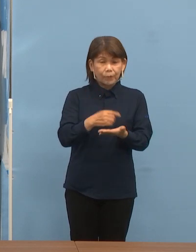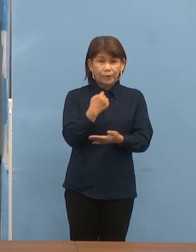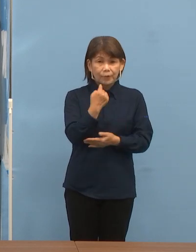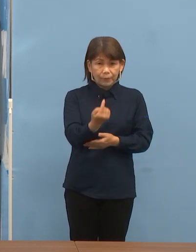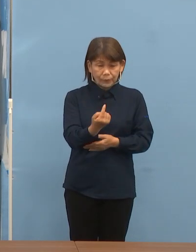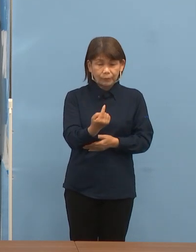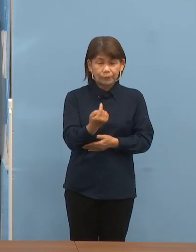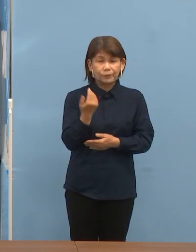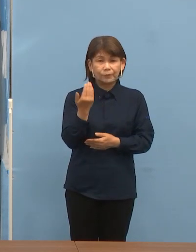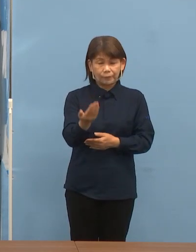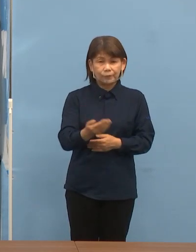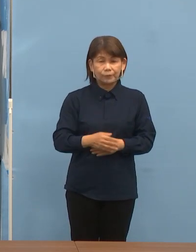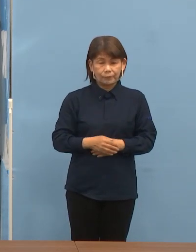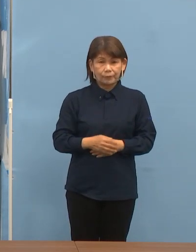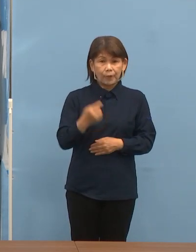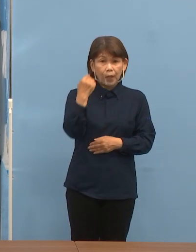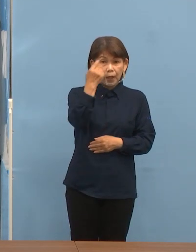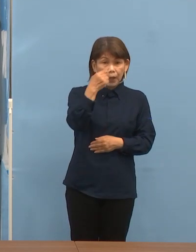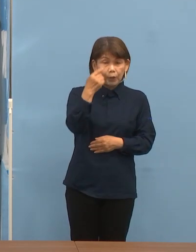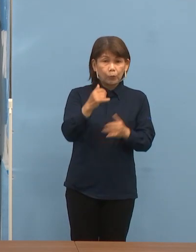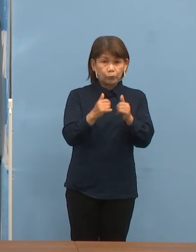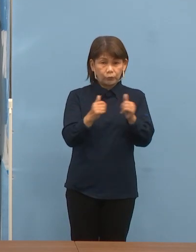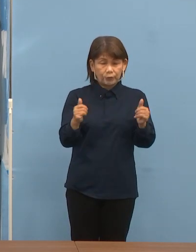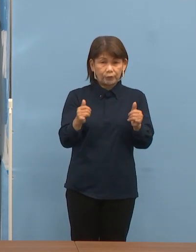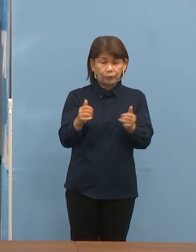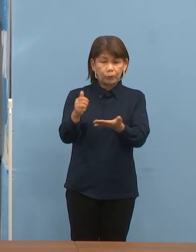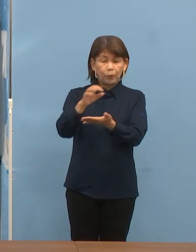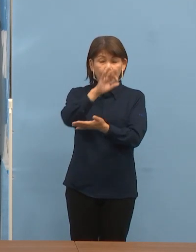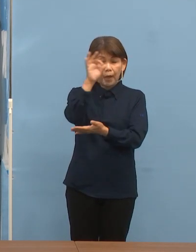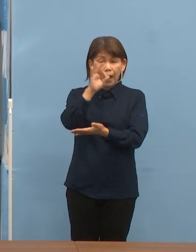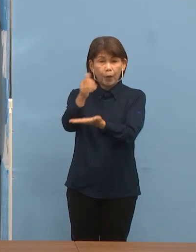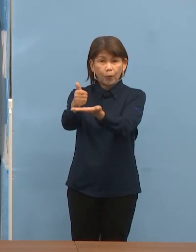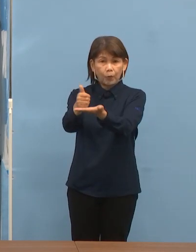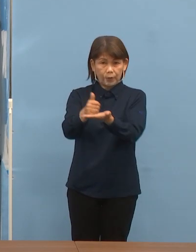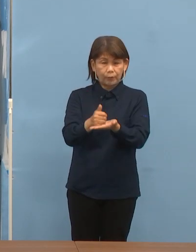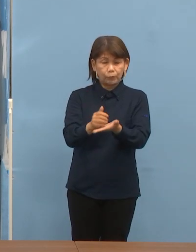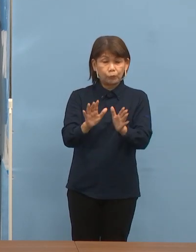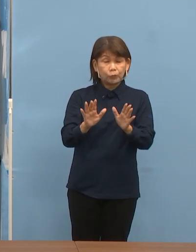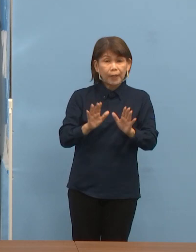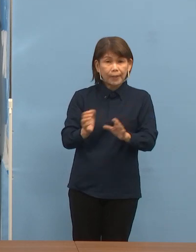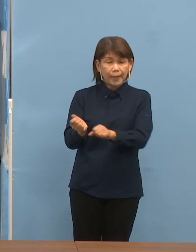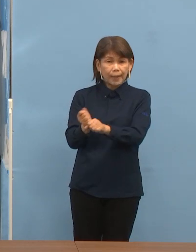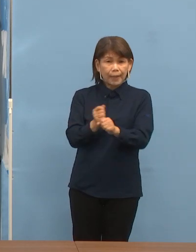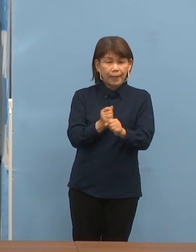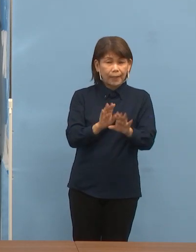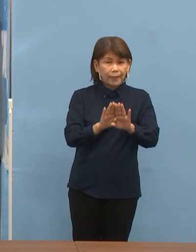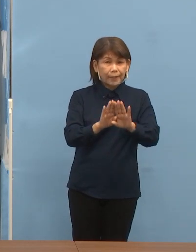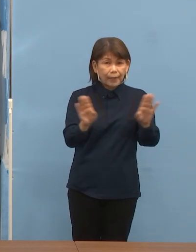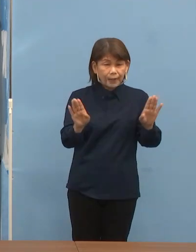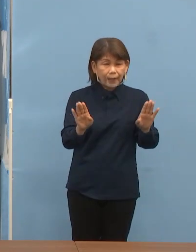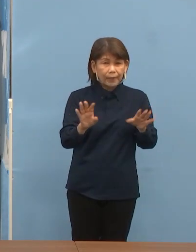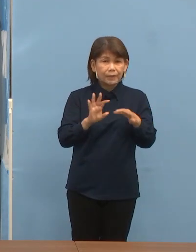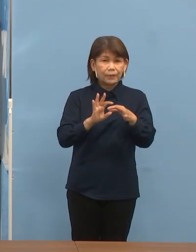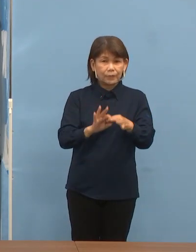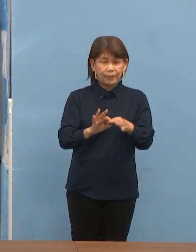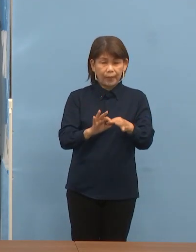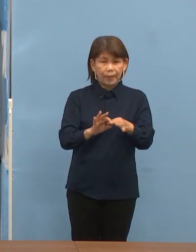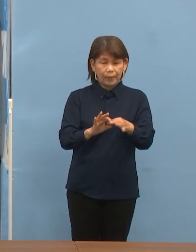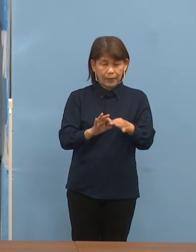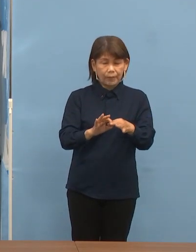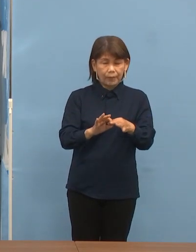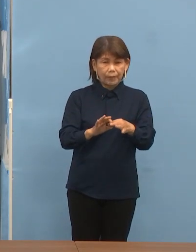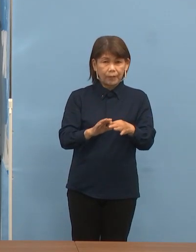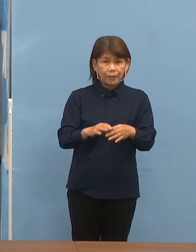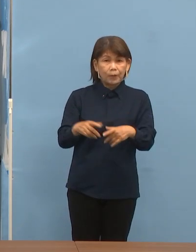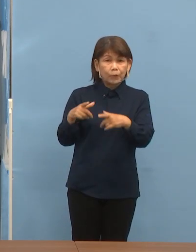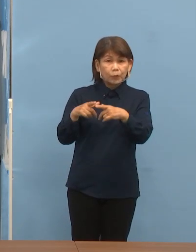ども、はい、外国人の観光客の受け入れの再開についてなんですけれども、はいはい、福岡県でもインバウンド需要の